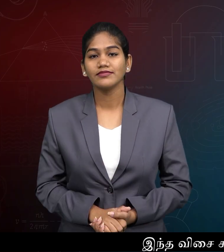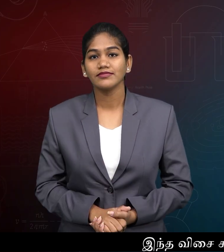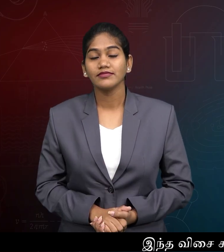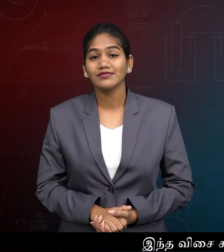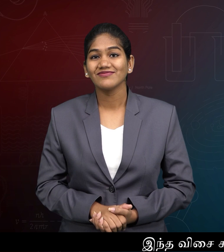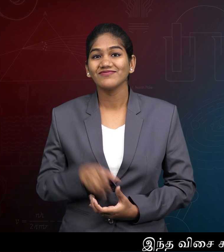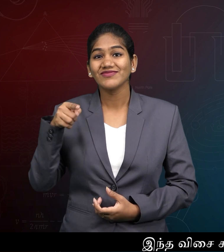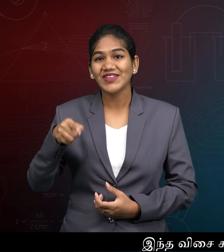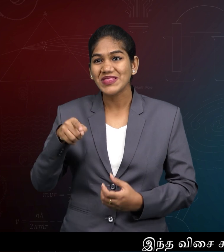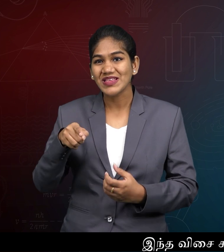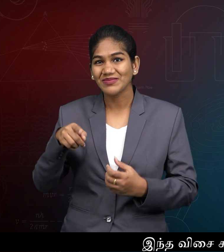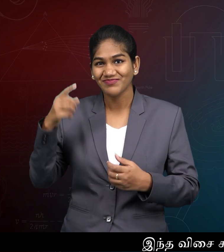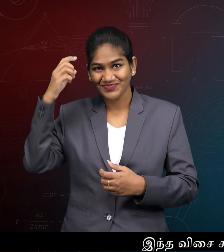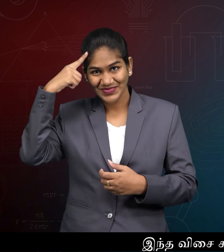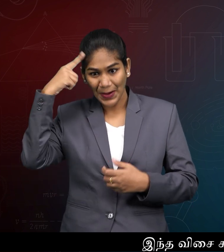இந்த விசை காந்த விசை எனப்படும்.